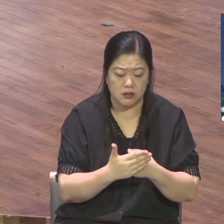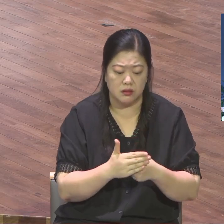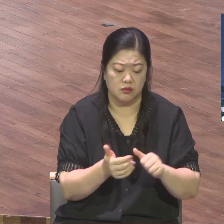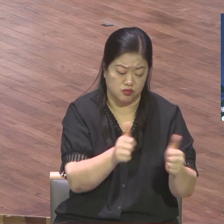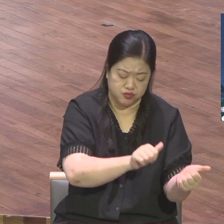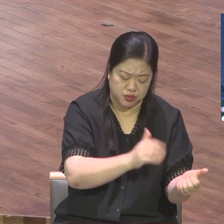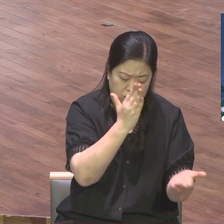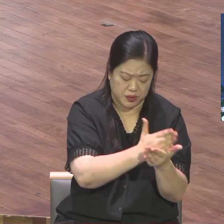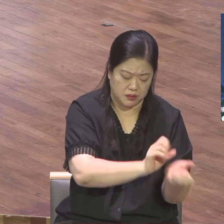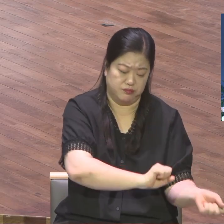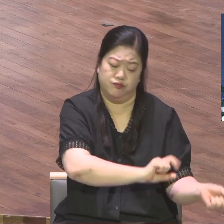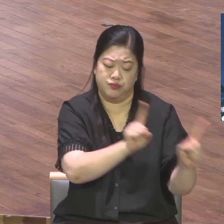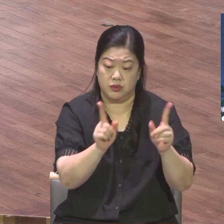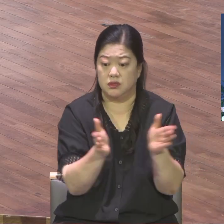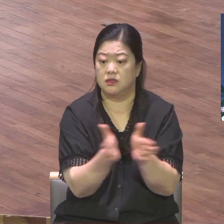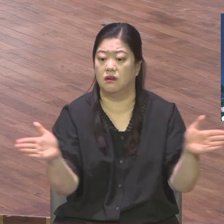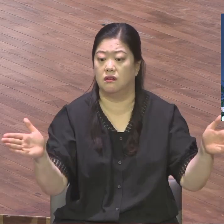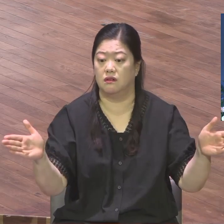거예요.